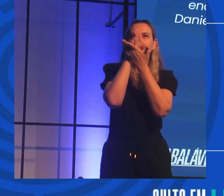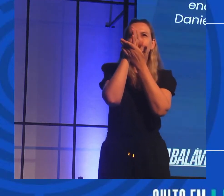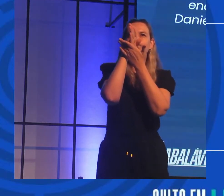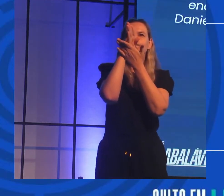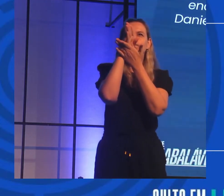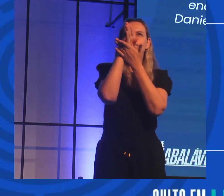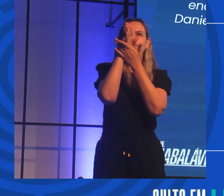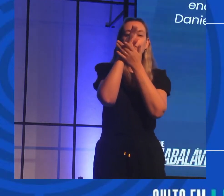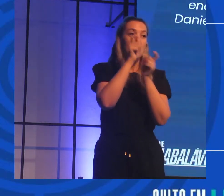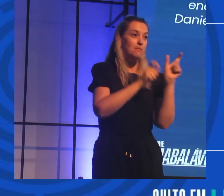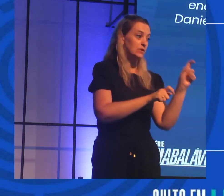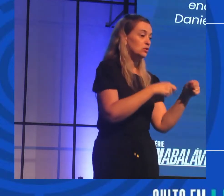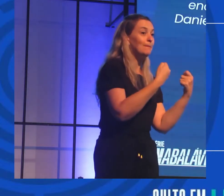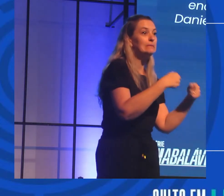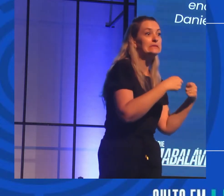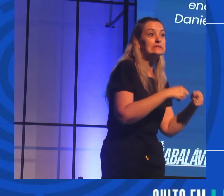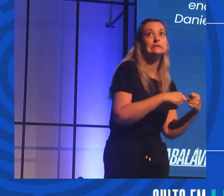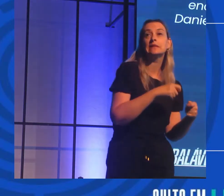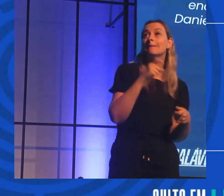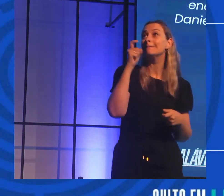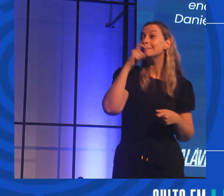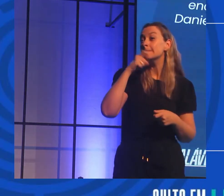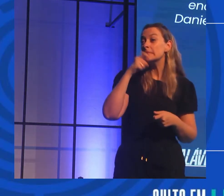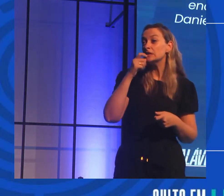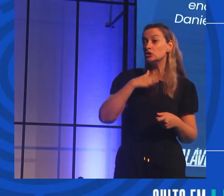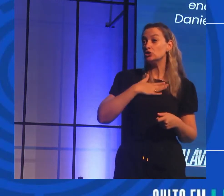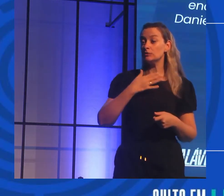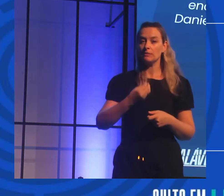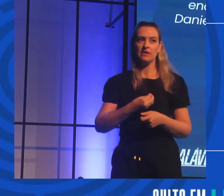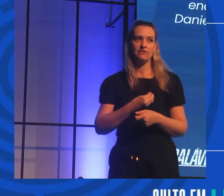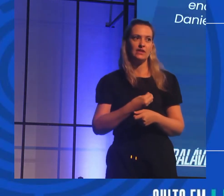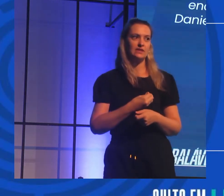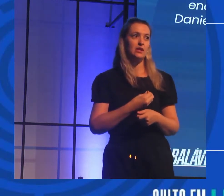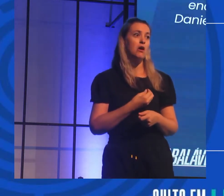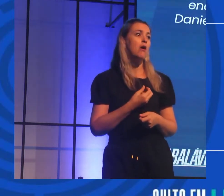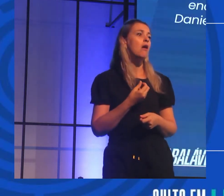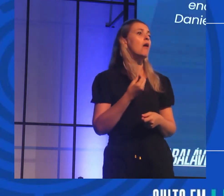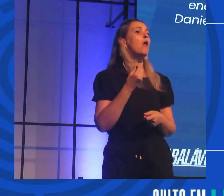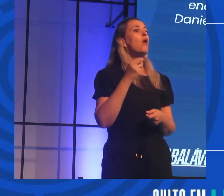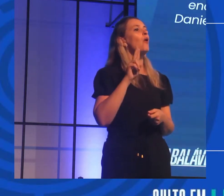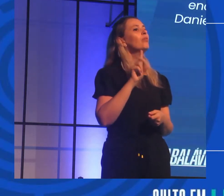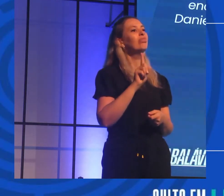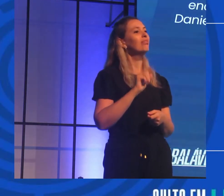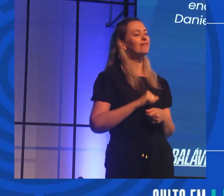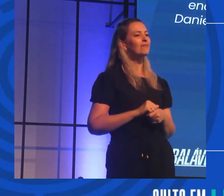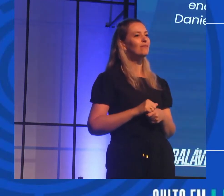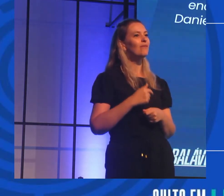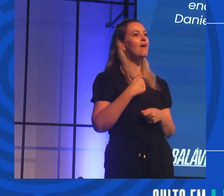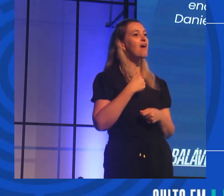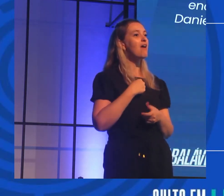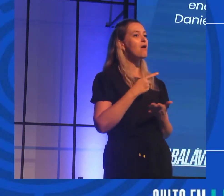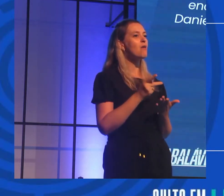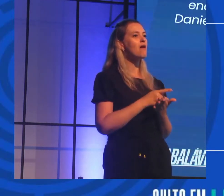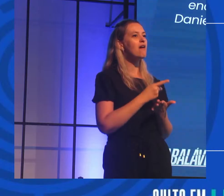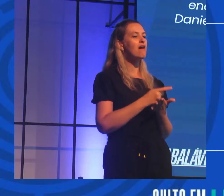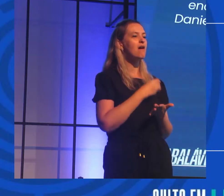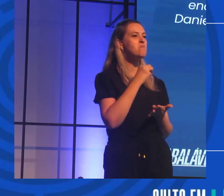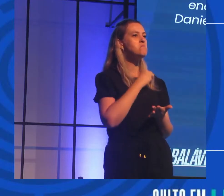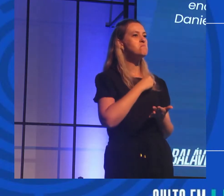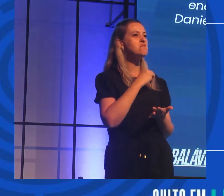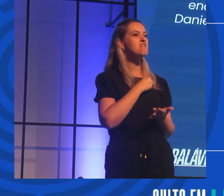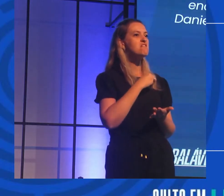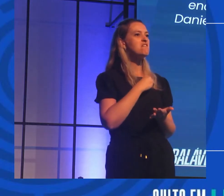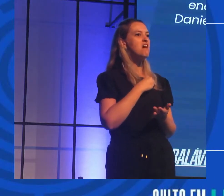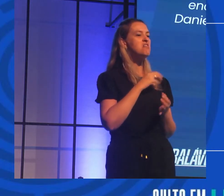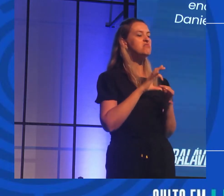Ou apenas eles devem descobrir o que fazemos no oculto, quando ninguém está vendo?